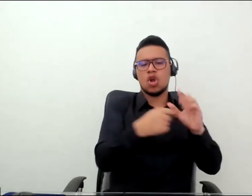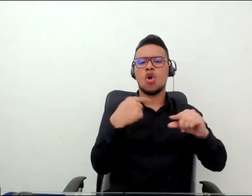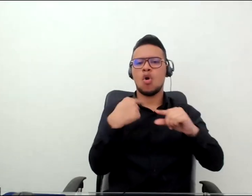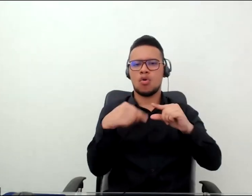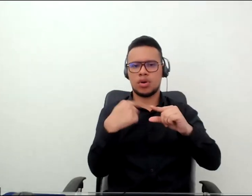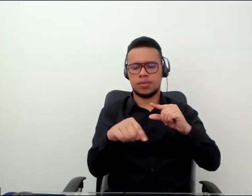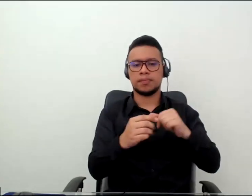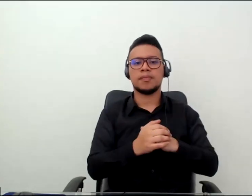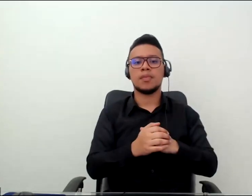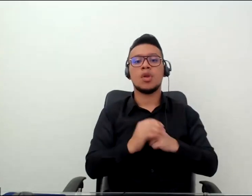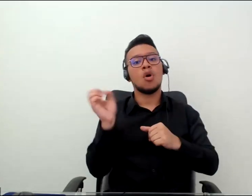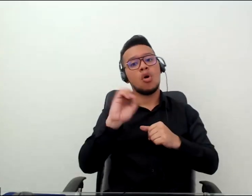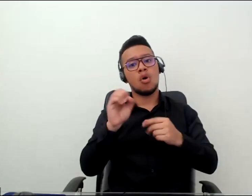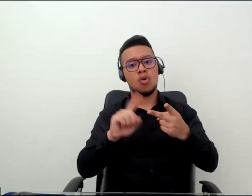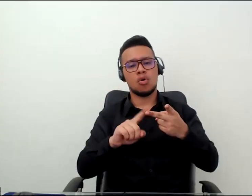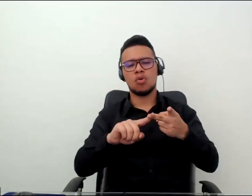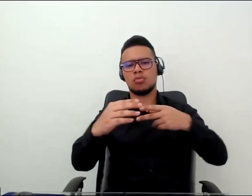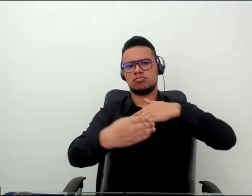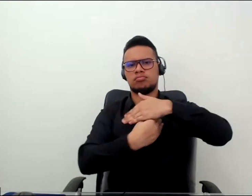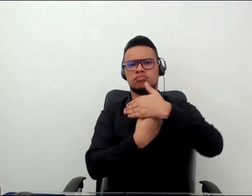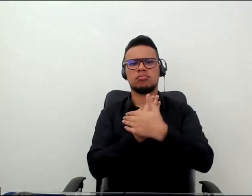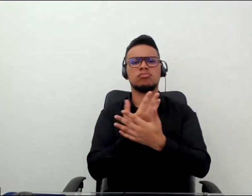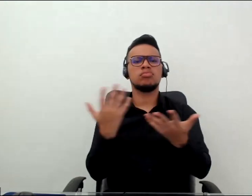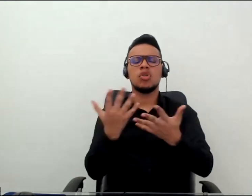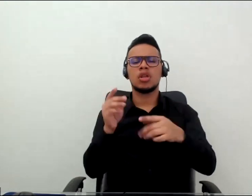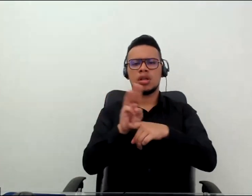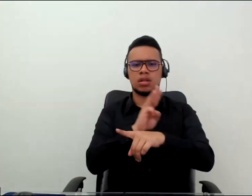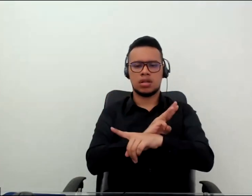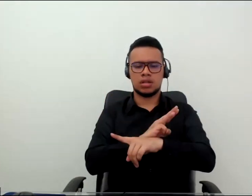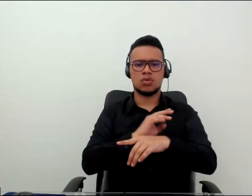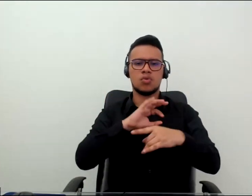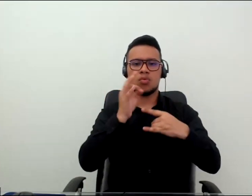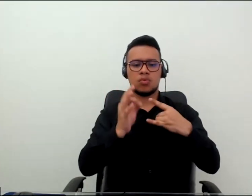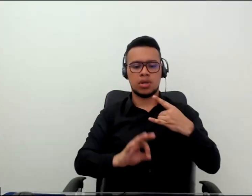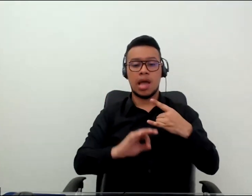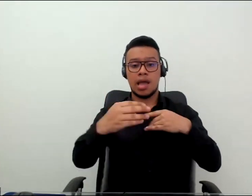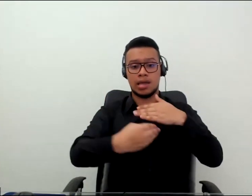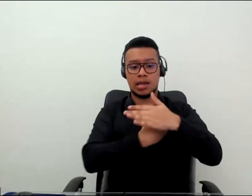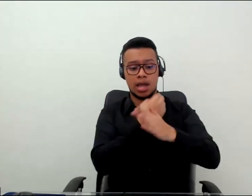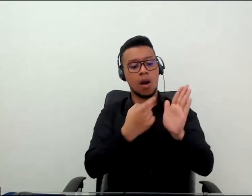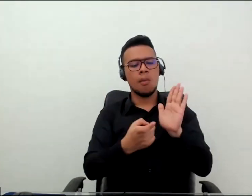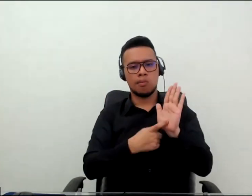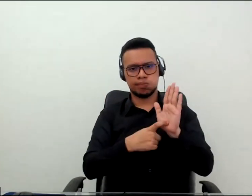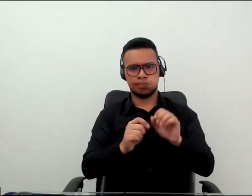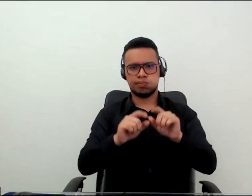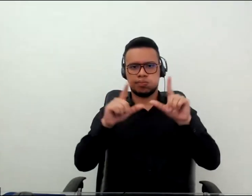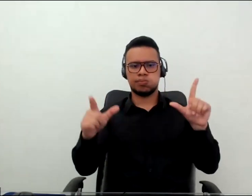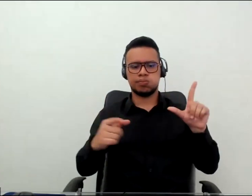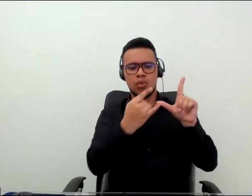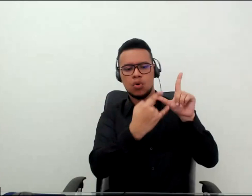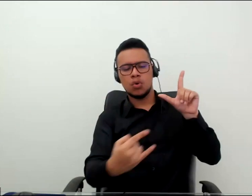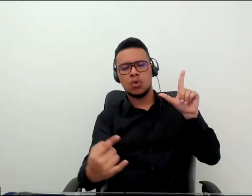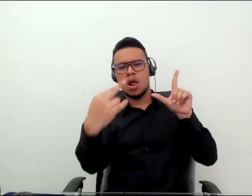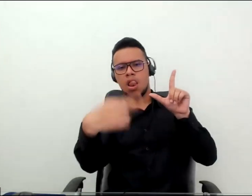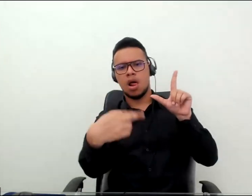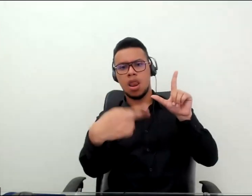pues para que visiten en micro sitio el enlace que también estaría allí para que den respuesta a esas inquietudes que tengan